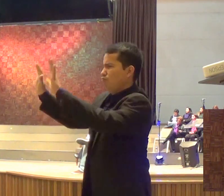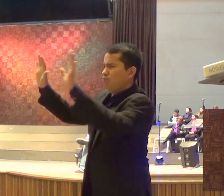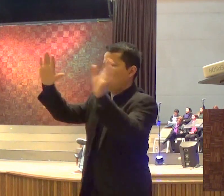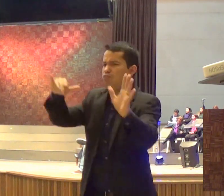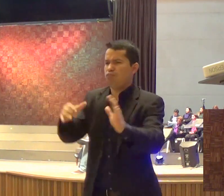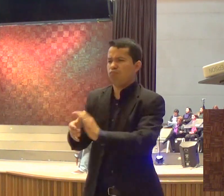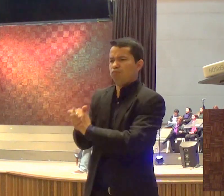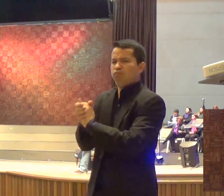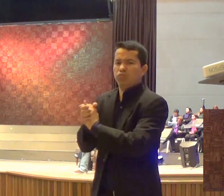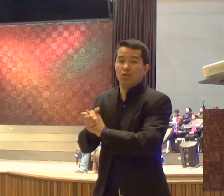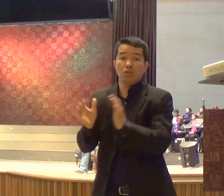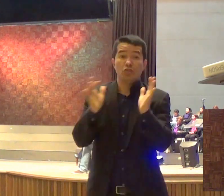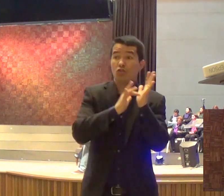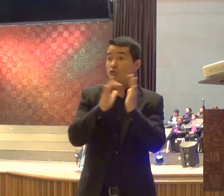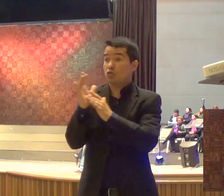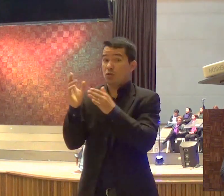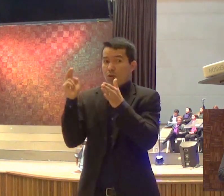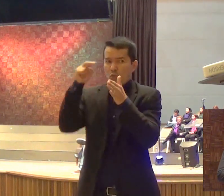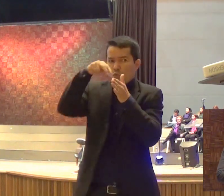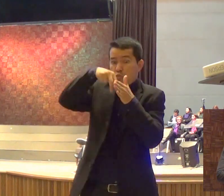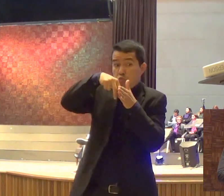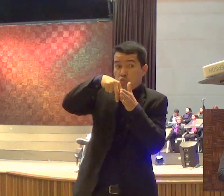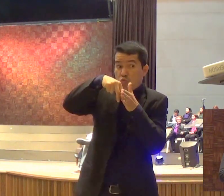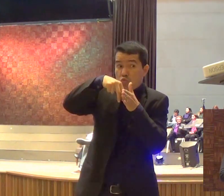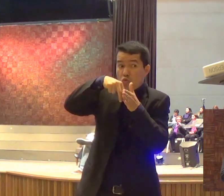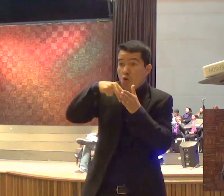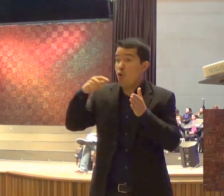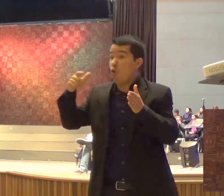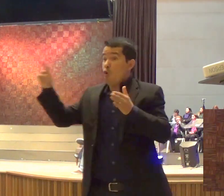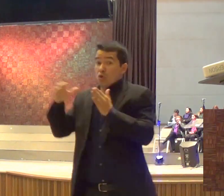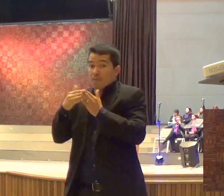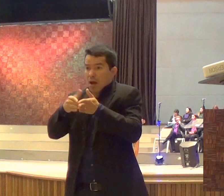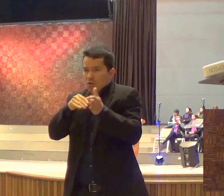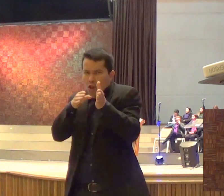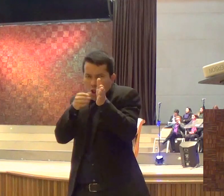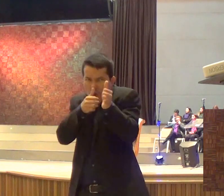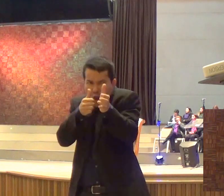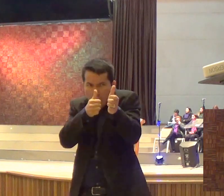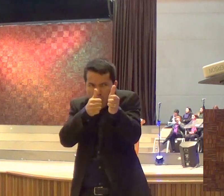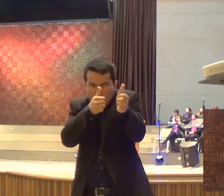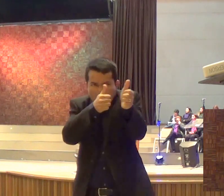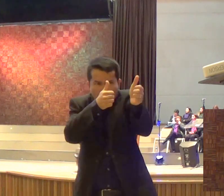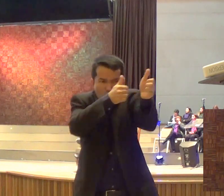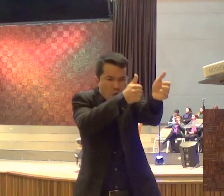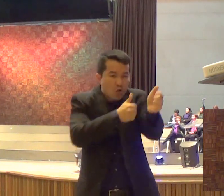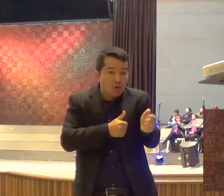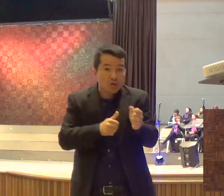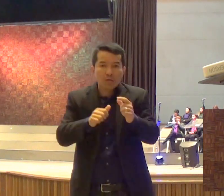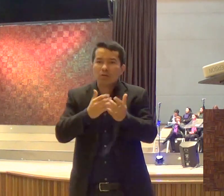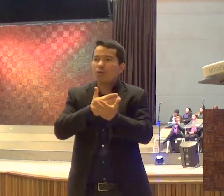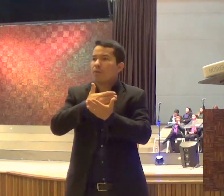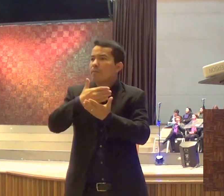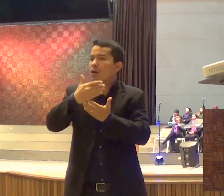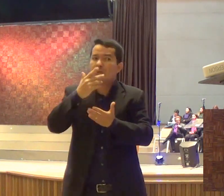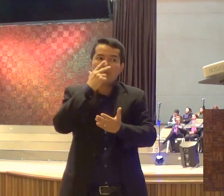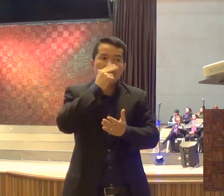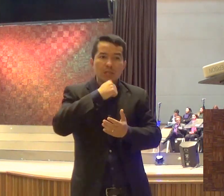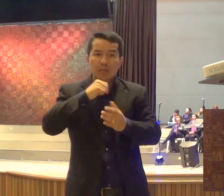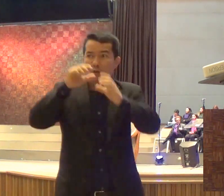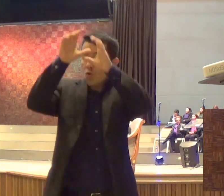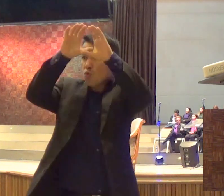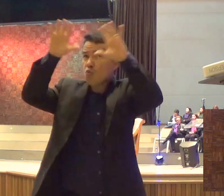levaram assim como estava no barco e outros barcos o seguiam ora levantou-se grande temporal de vento